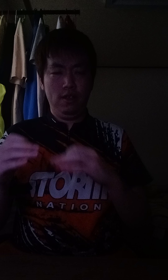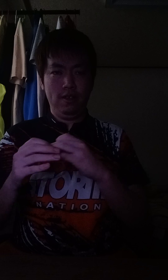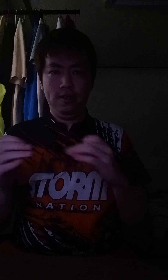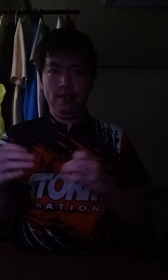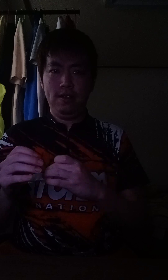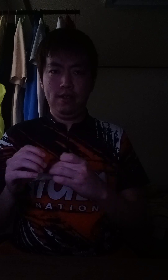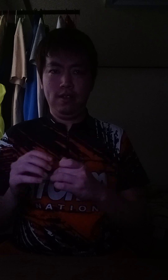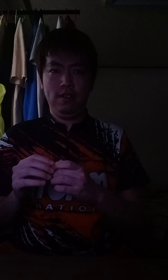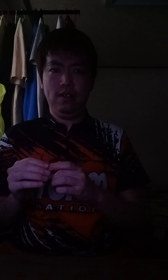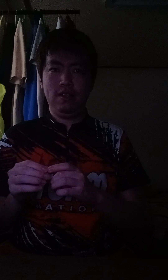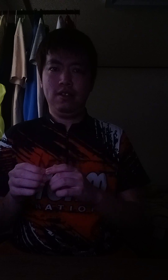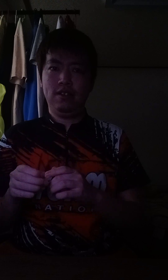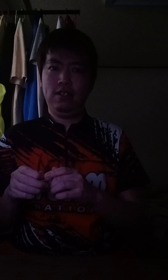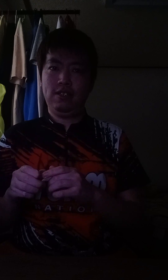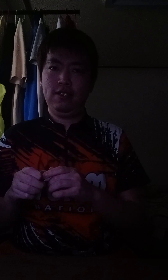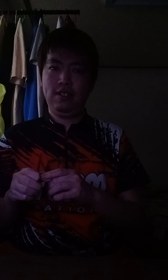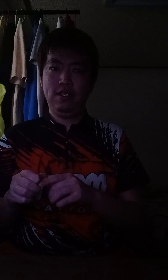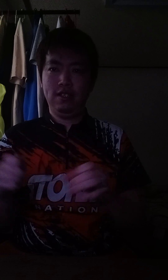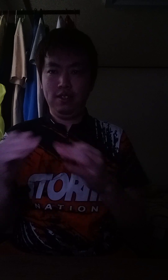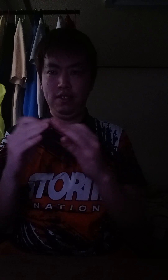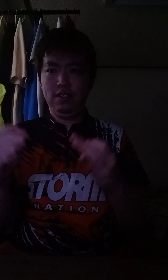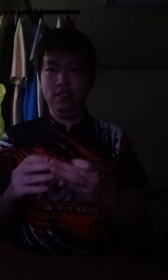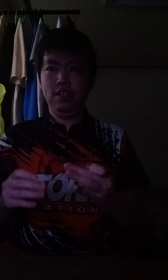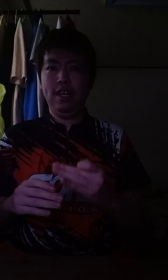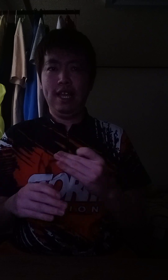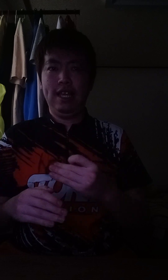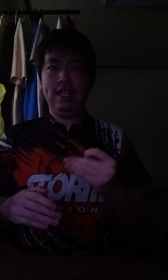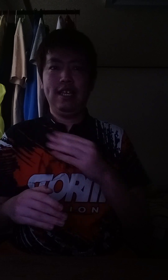중학생입니다. 중학생 학교 갑시다. 네.